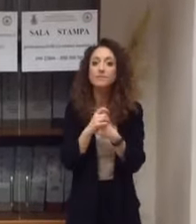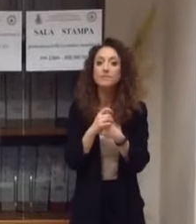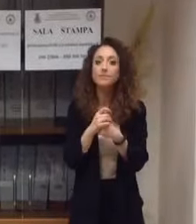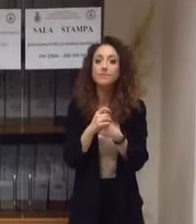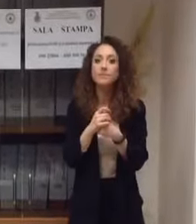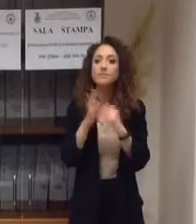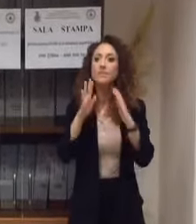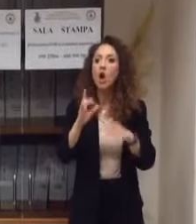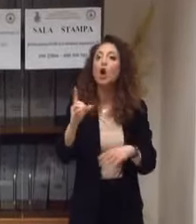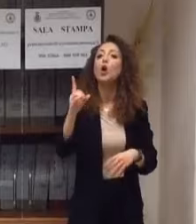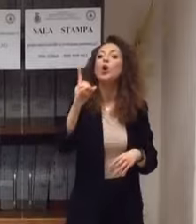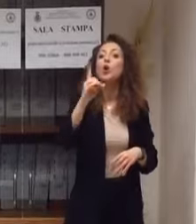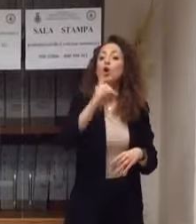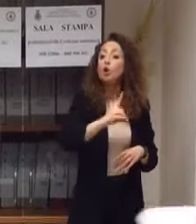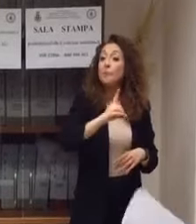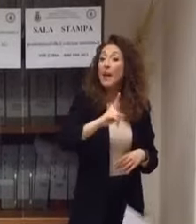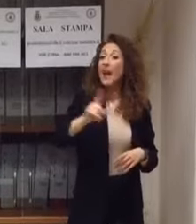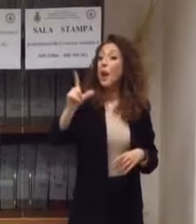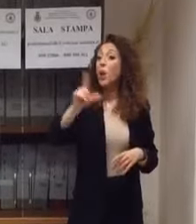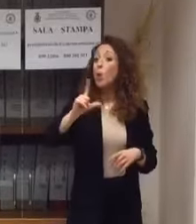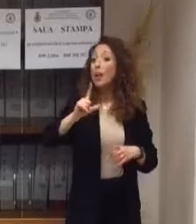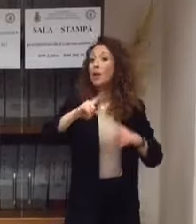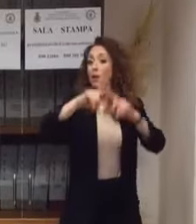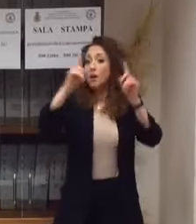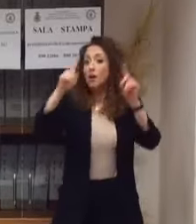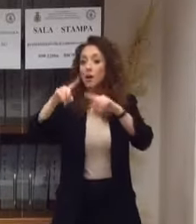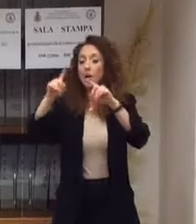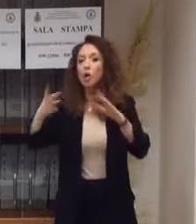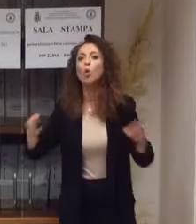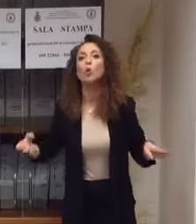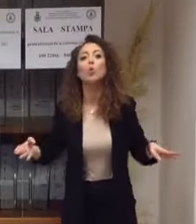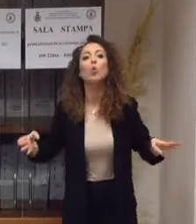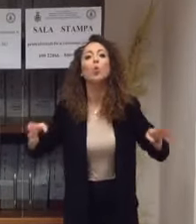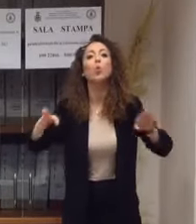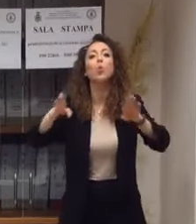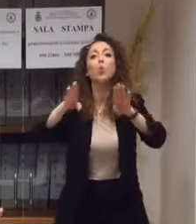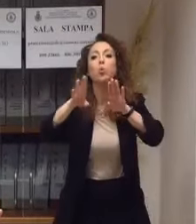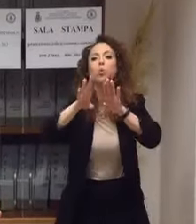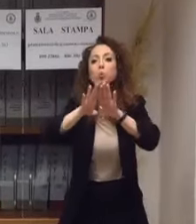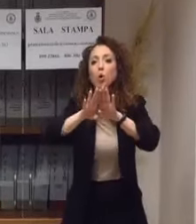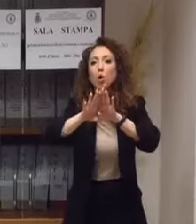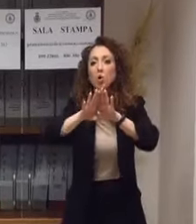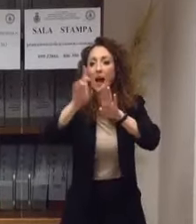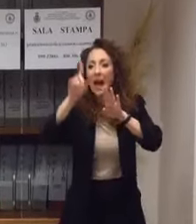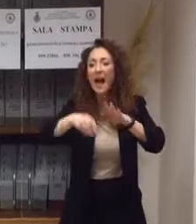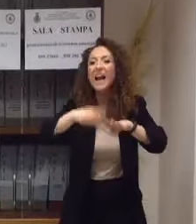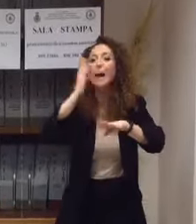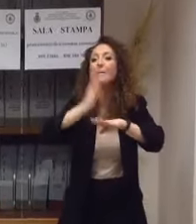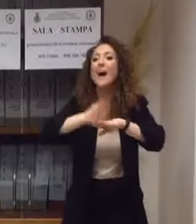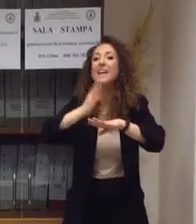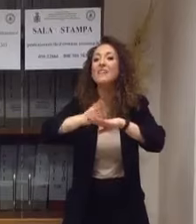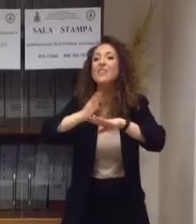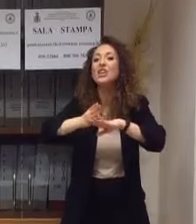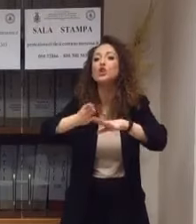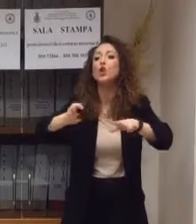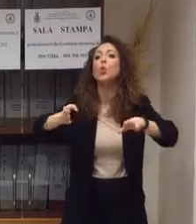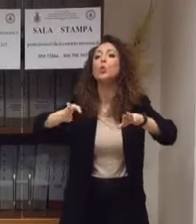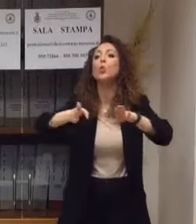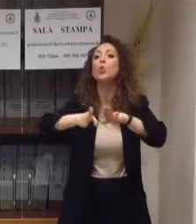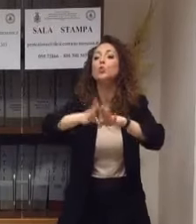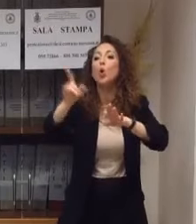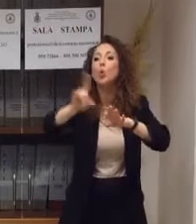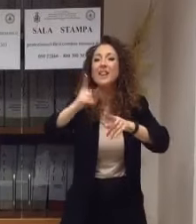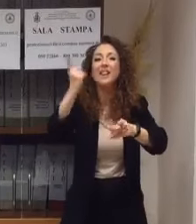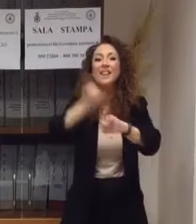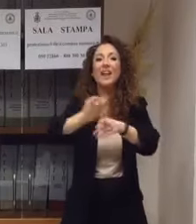lunedì tutto chiuso, c'è un'ordinanza del Presidente della Regione, anche i panifici lunedì devono